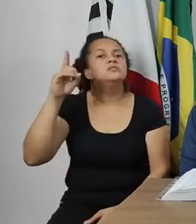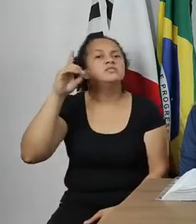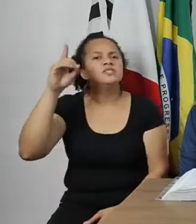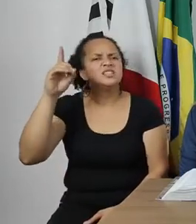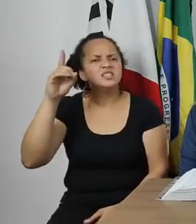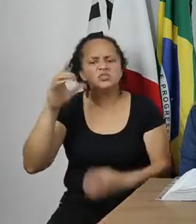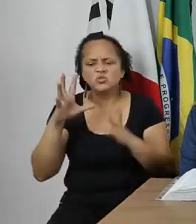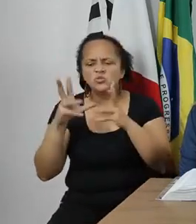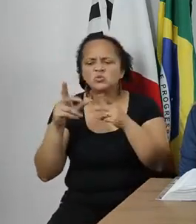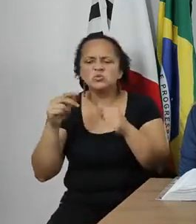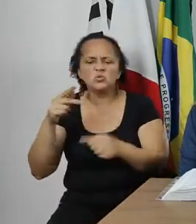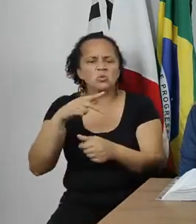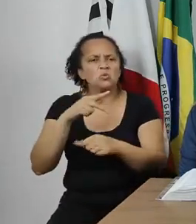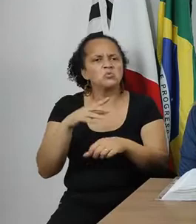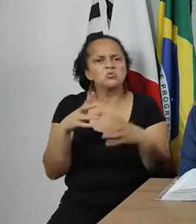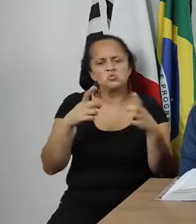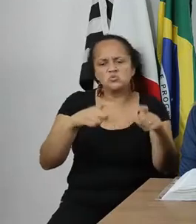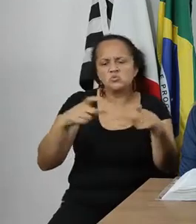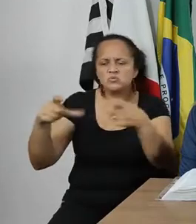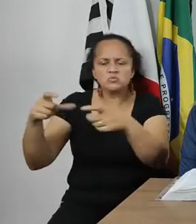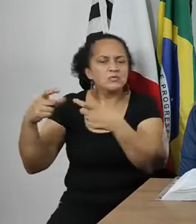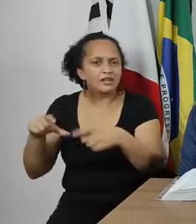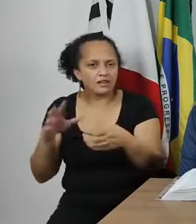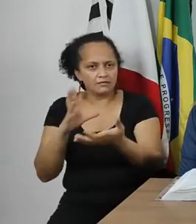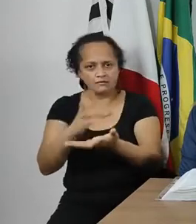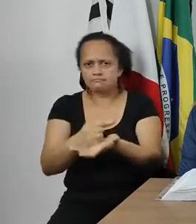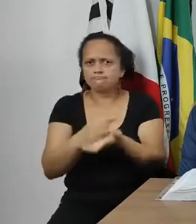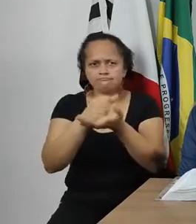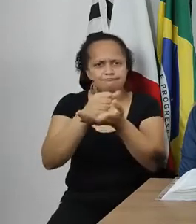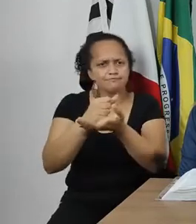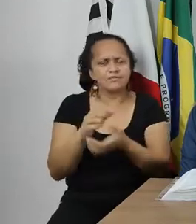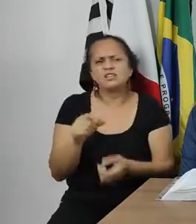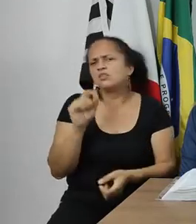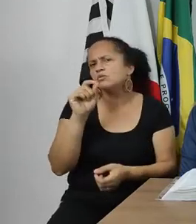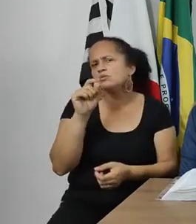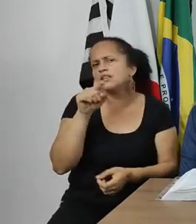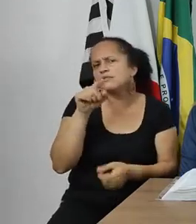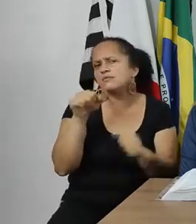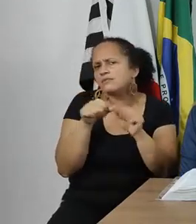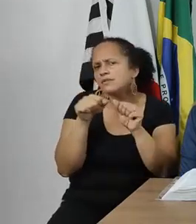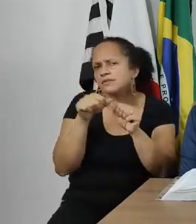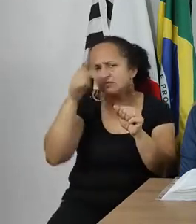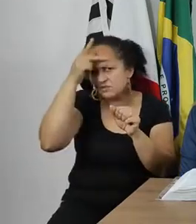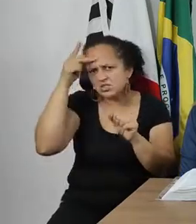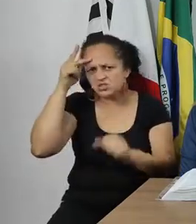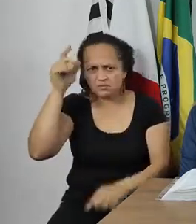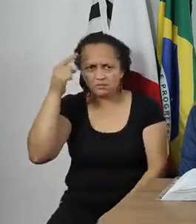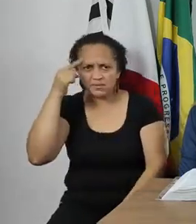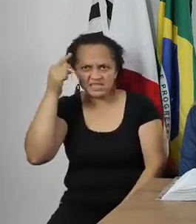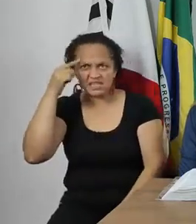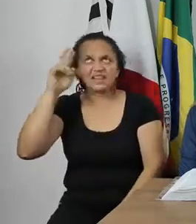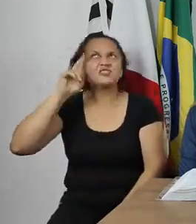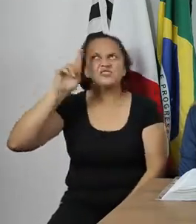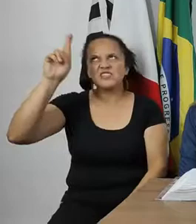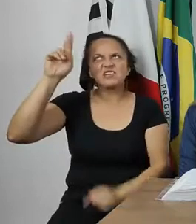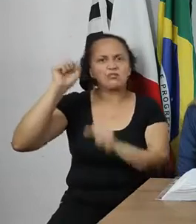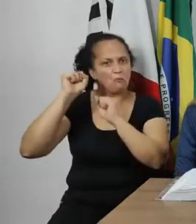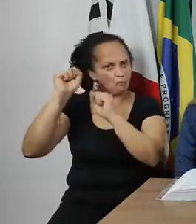rei? O que é então que faz vocês pensarem que o Senhor pode salvar Jerusalém do poder